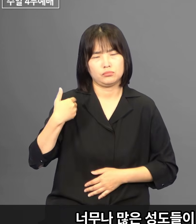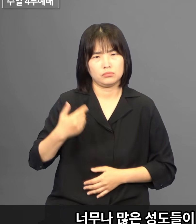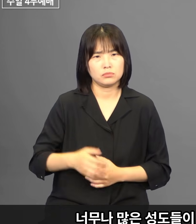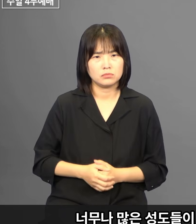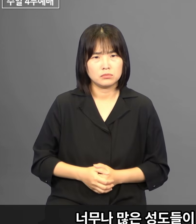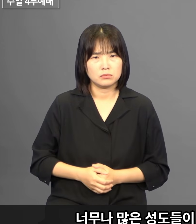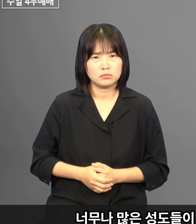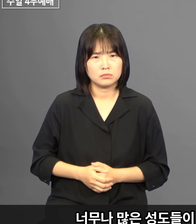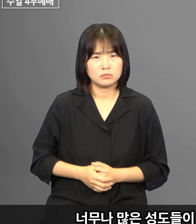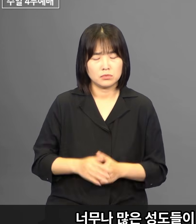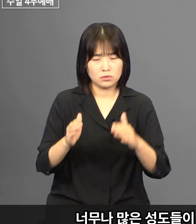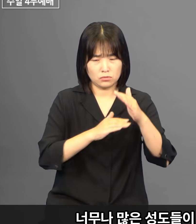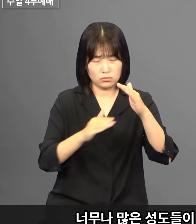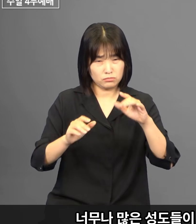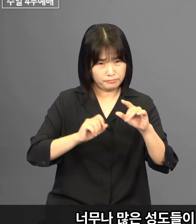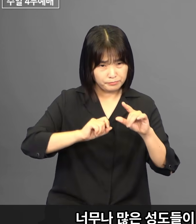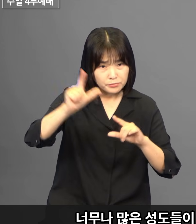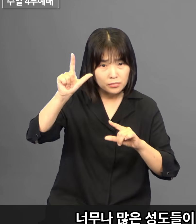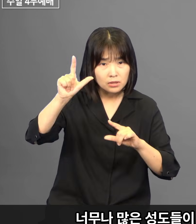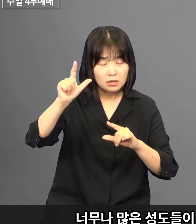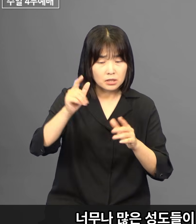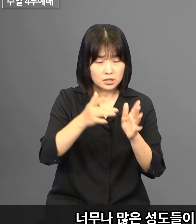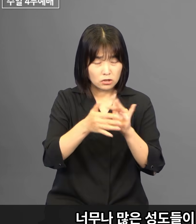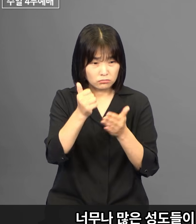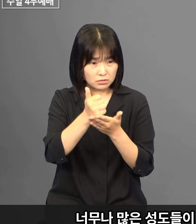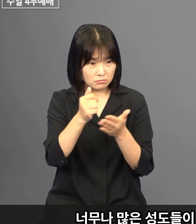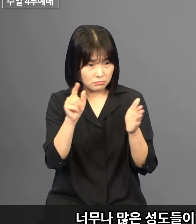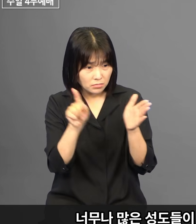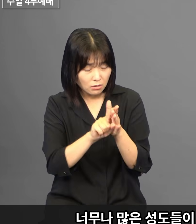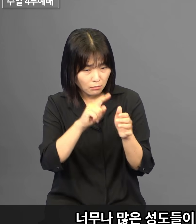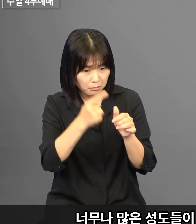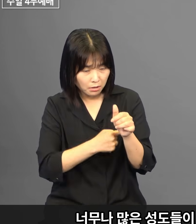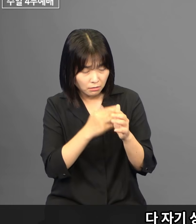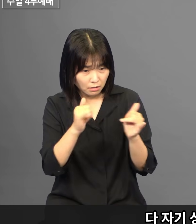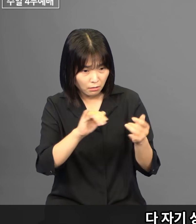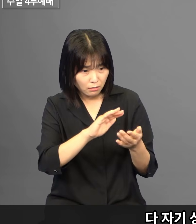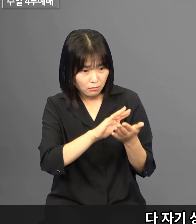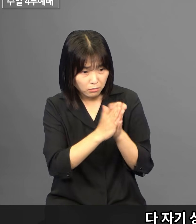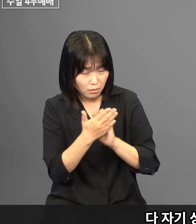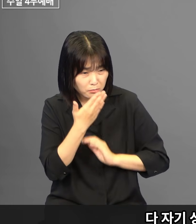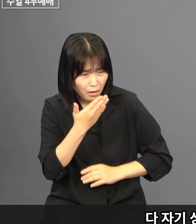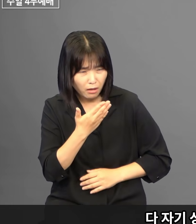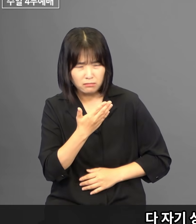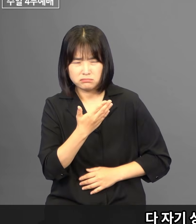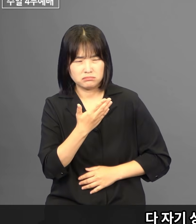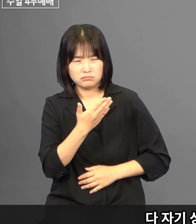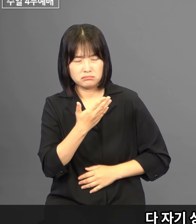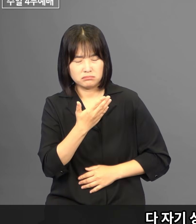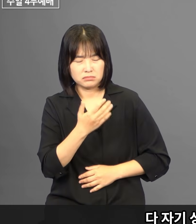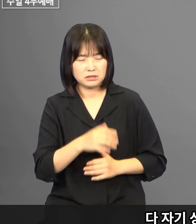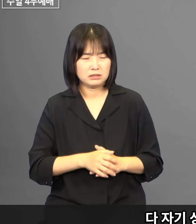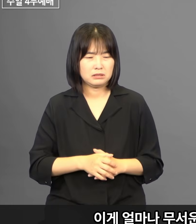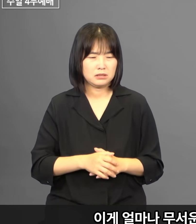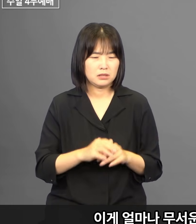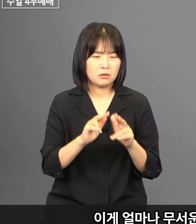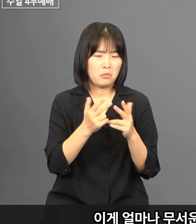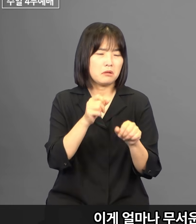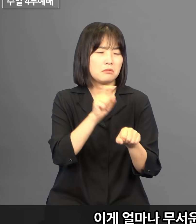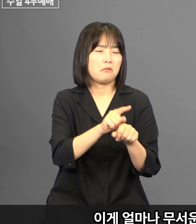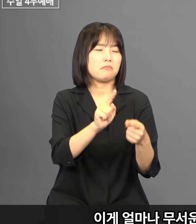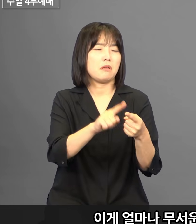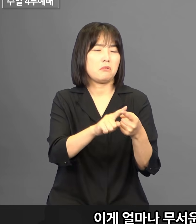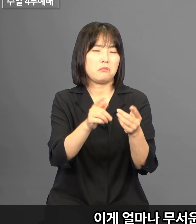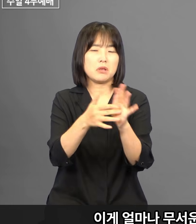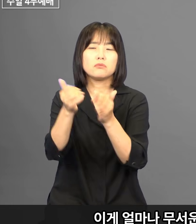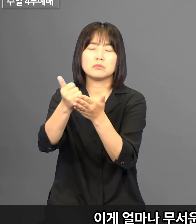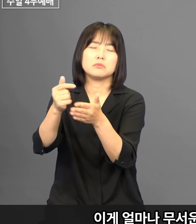너무나 많은 성도들이 예수 믿는다고 사람 변하겠어? 다 자기 성질대로 믿는 거지. 이게